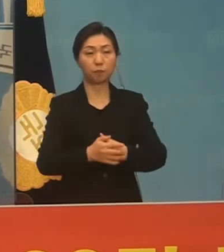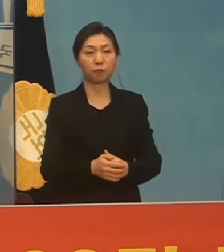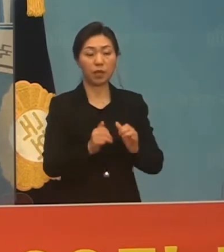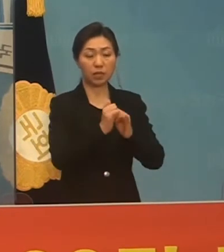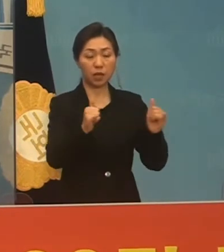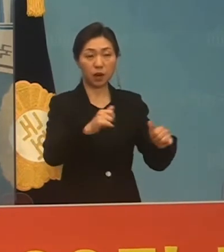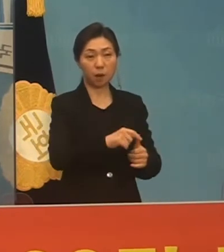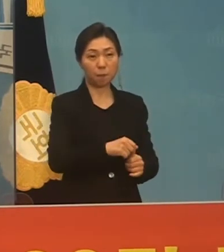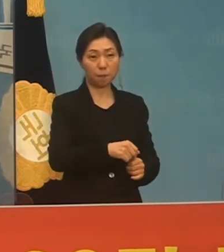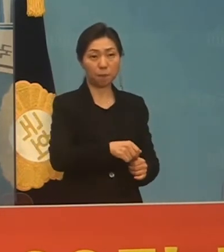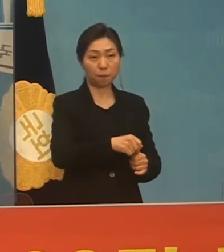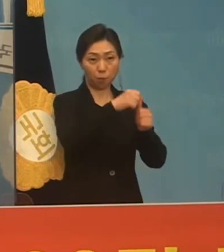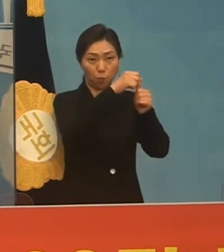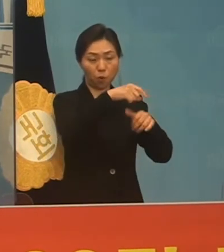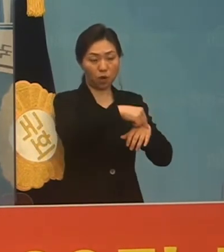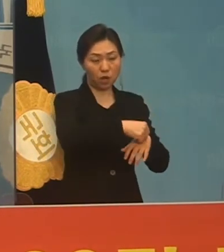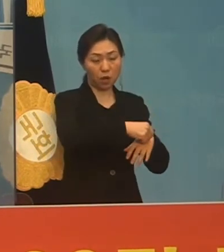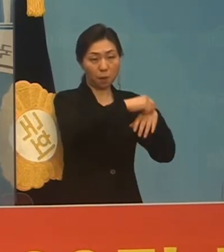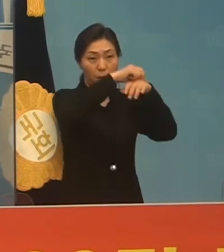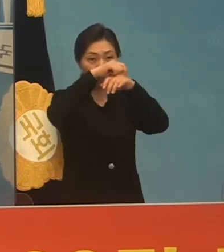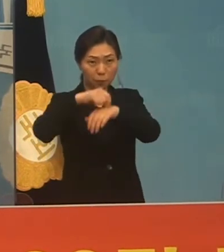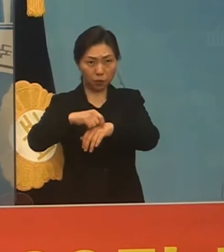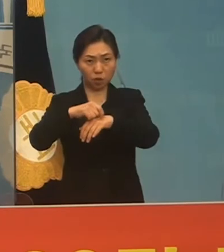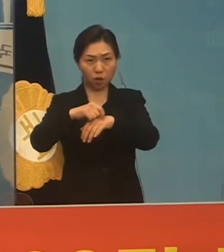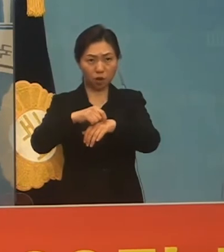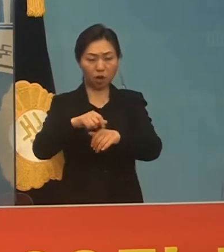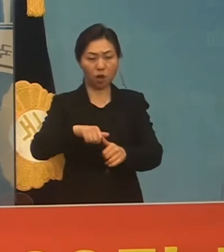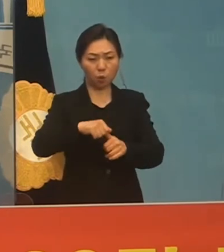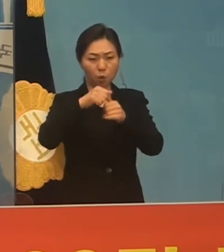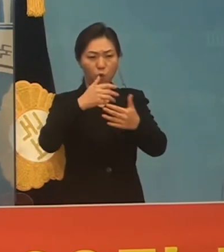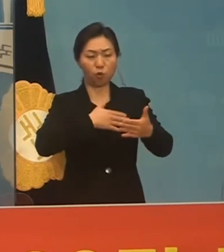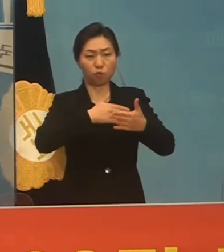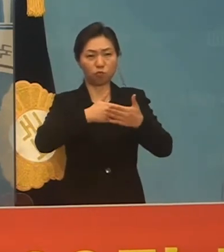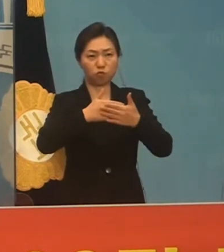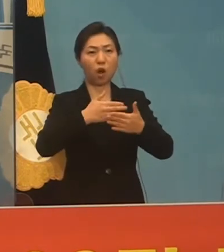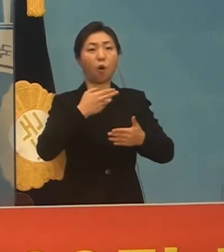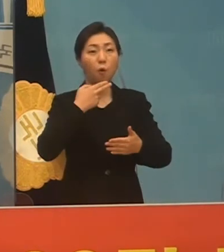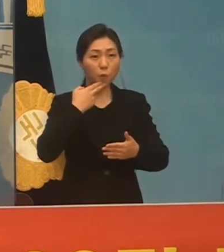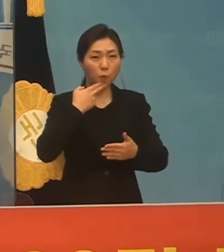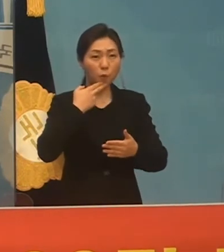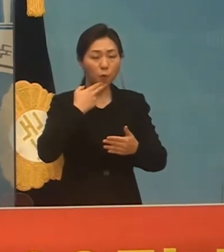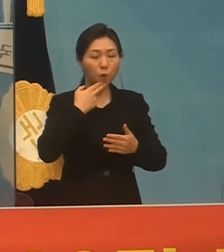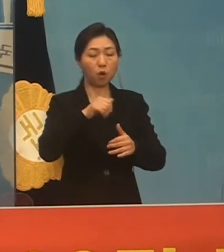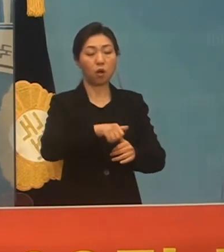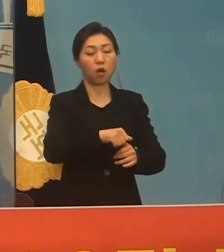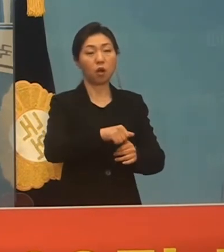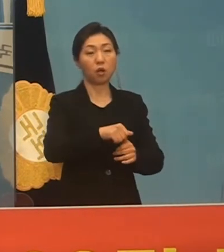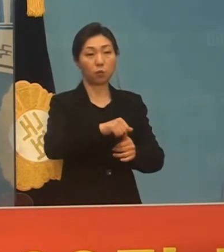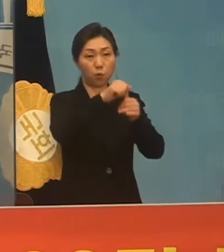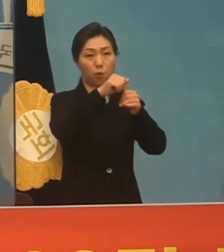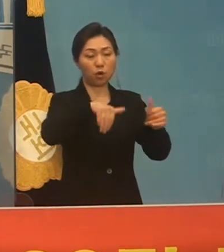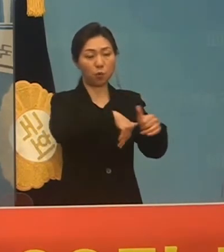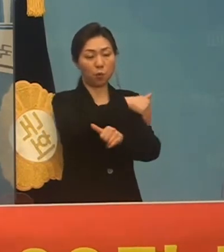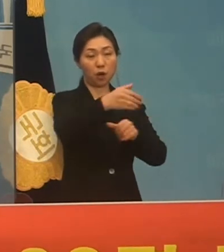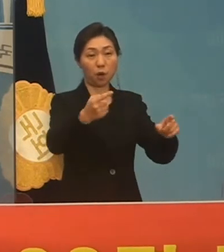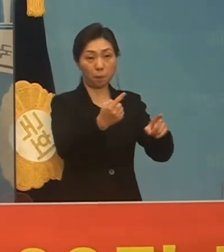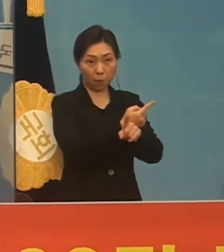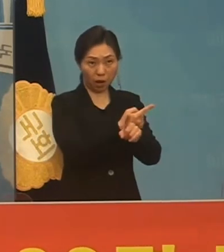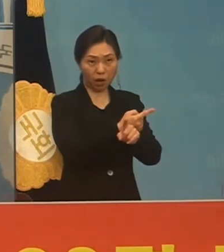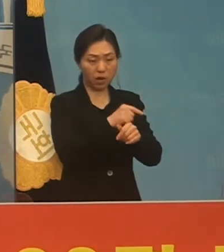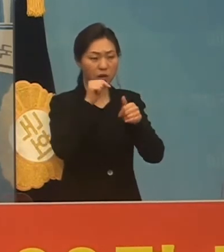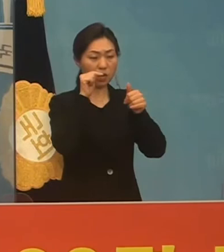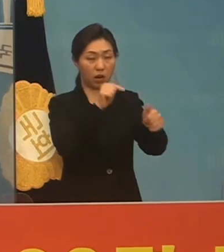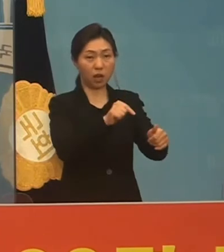고용승계 보장에서 고용불안에 시달리지 않도록 하고 처우도 개선하라는 주철현 더불어민주당